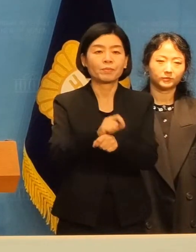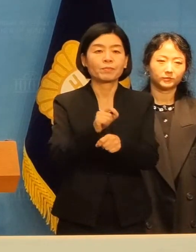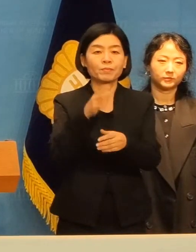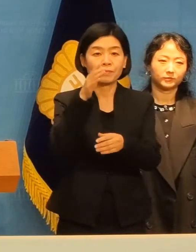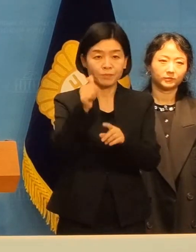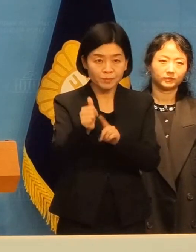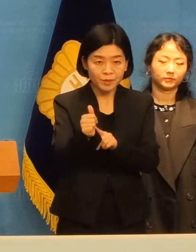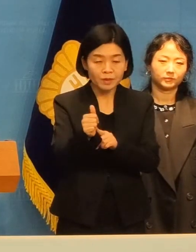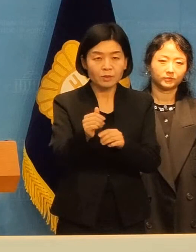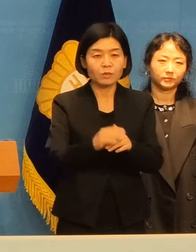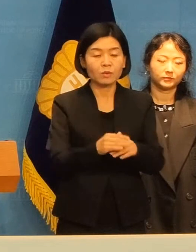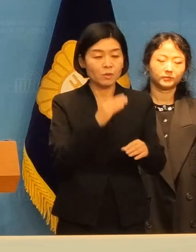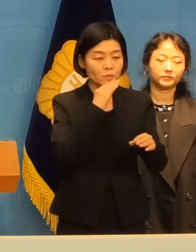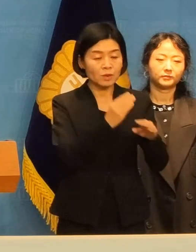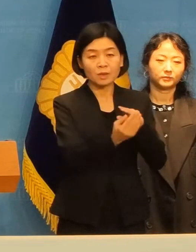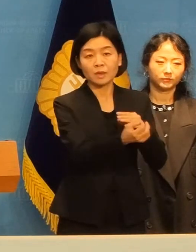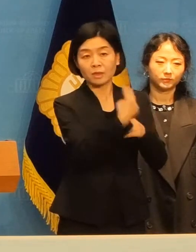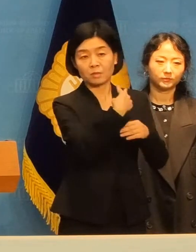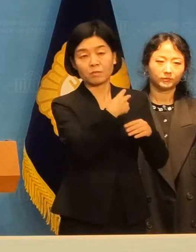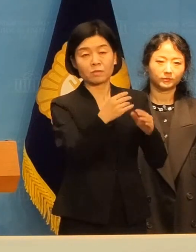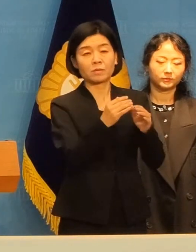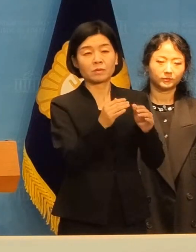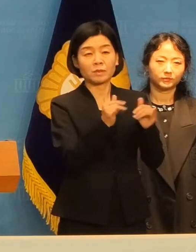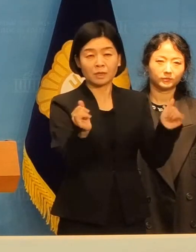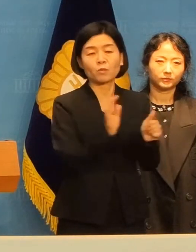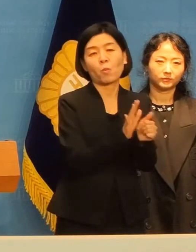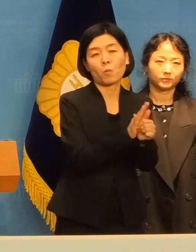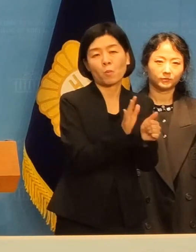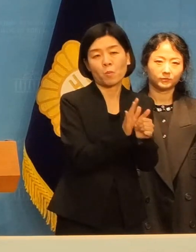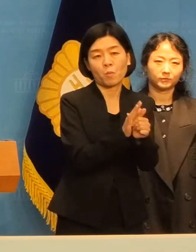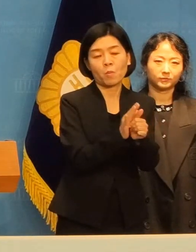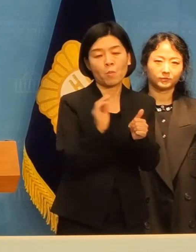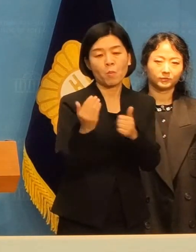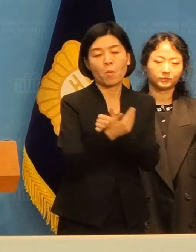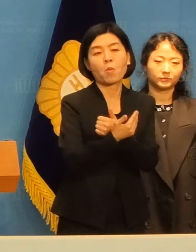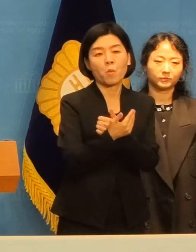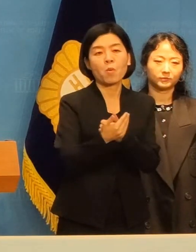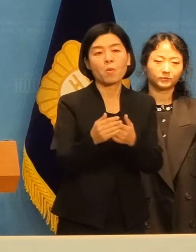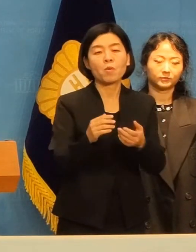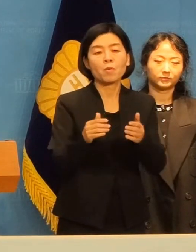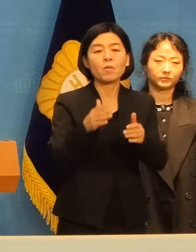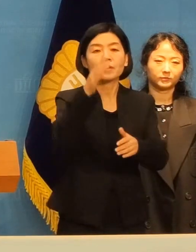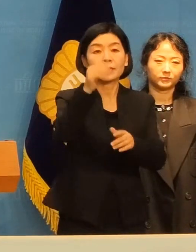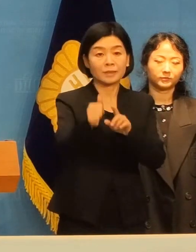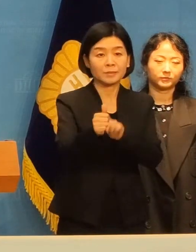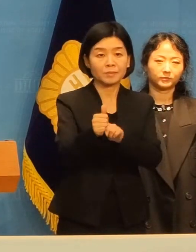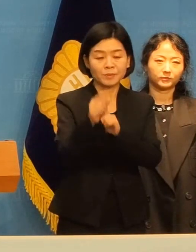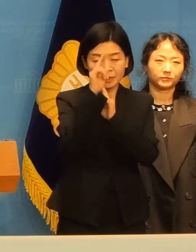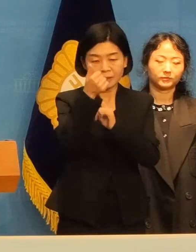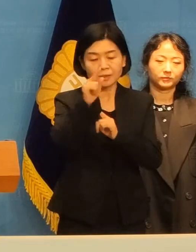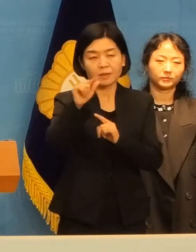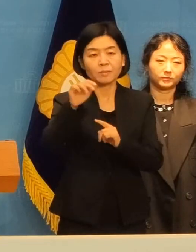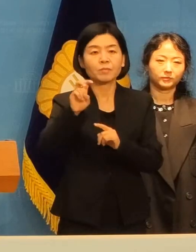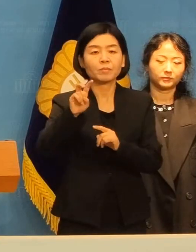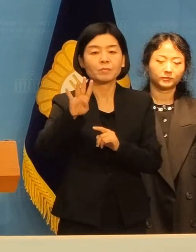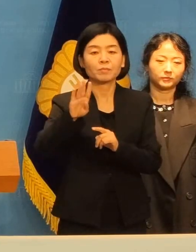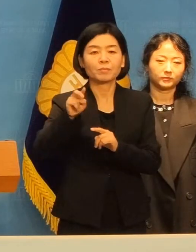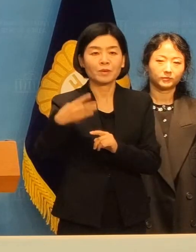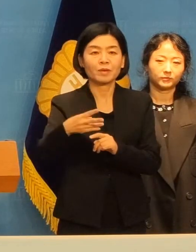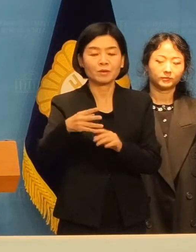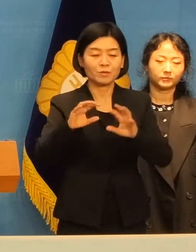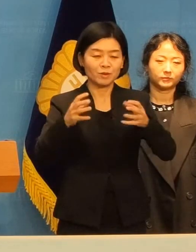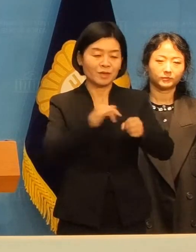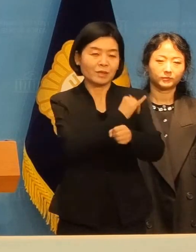탈북장애 독거인 보호협회 회장님, 그리고 이한별 국가인권위원회